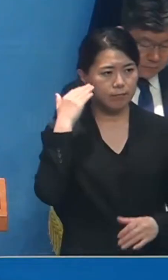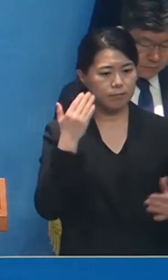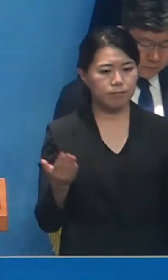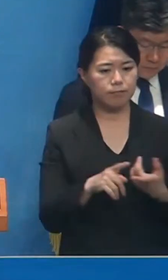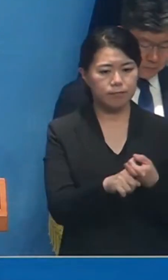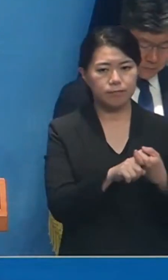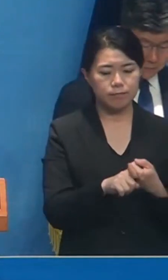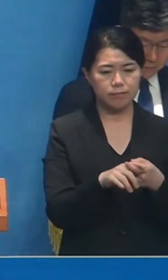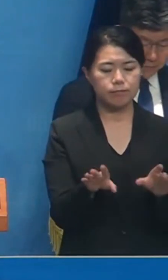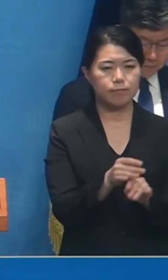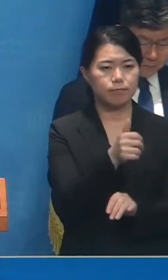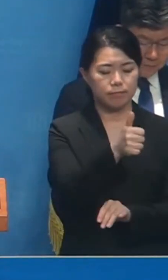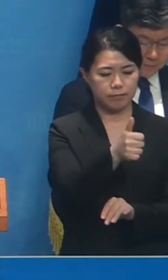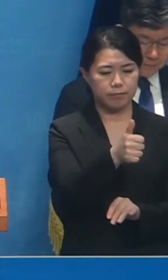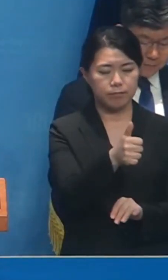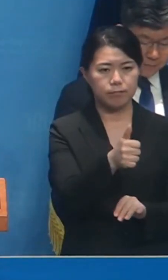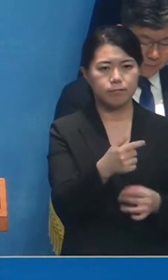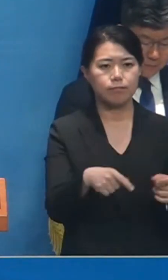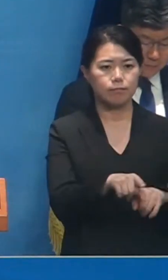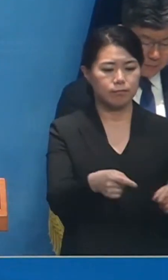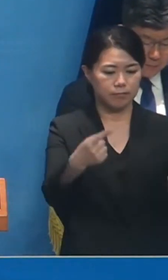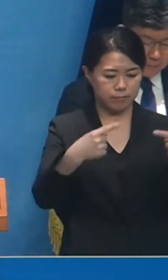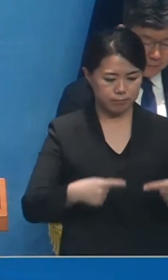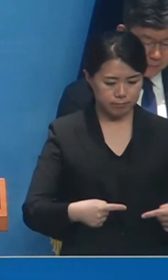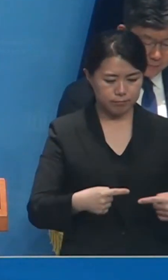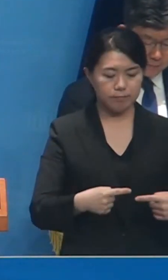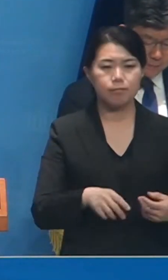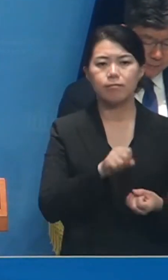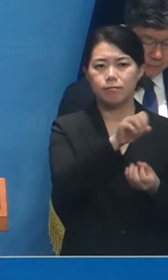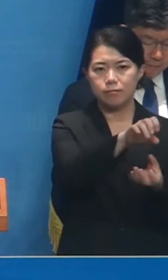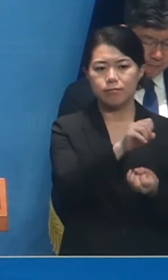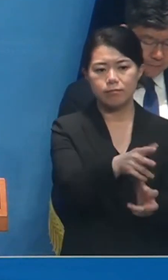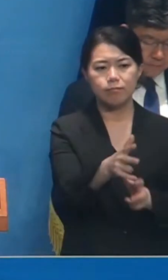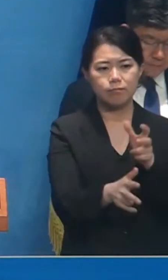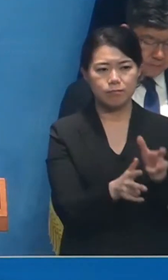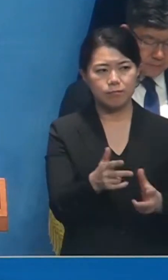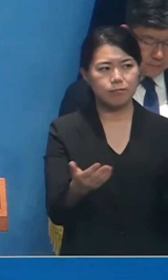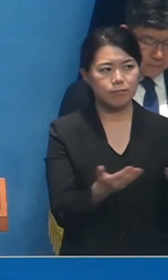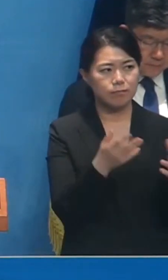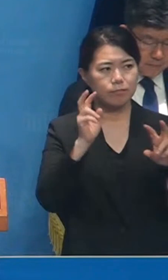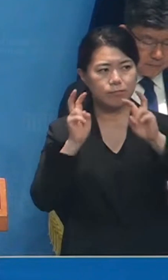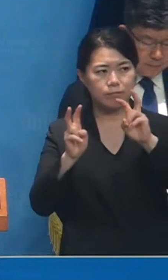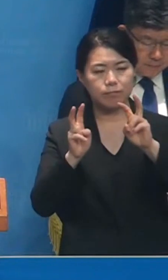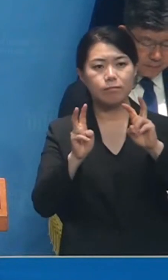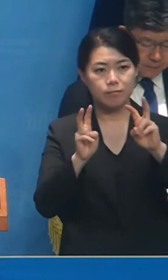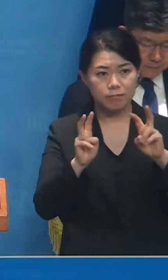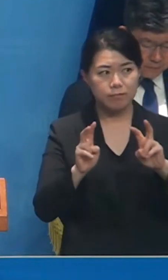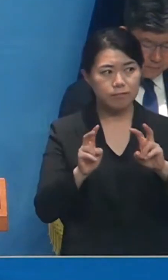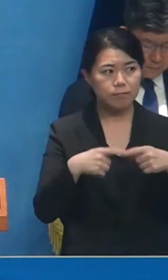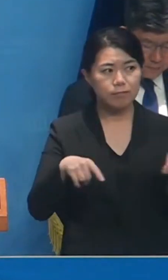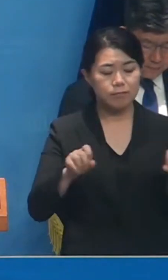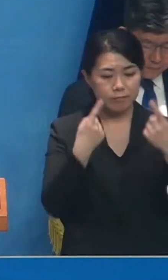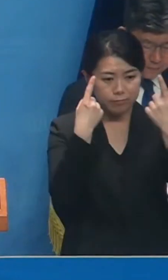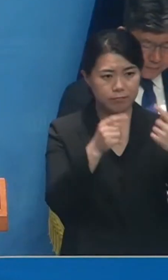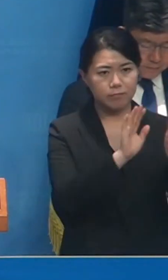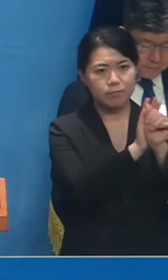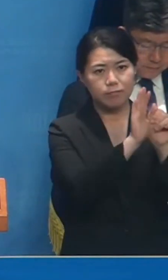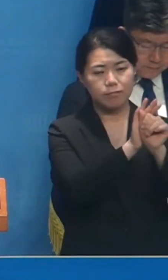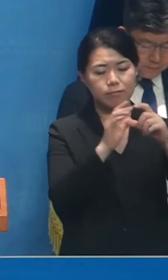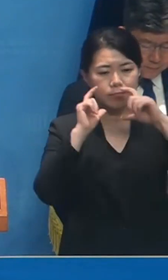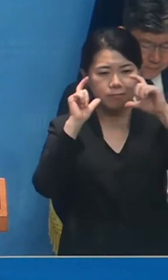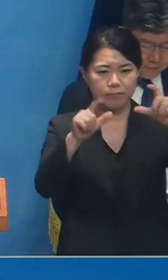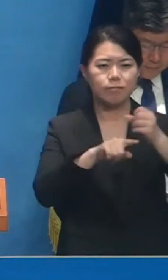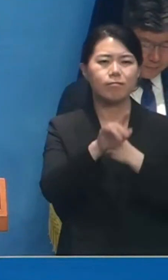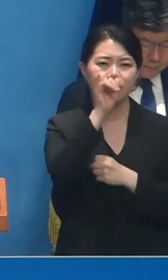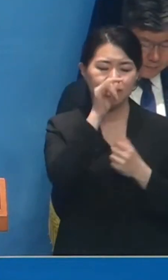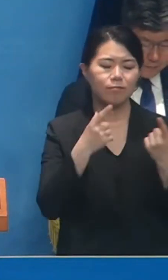사무총 여기서 사무총장님께서 함께 해주셔서 택배산업 노사 양측의 지지선언이 더욱 큰 의미를 갖게 될 것